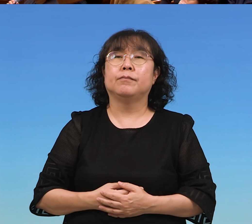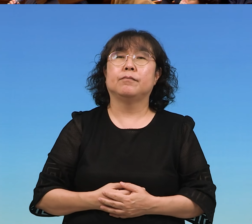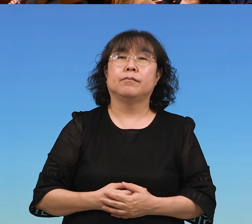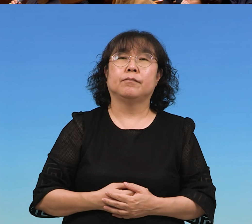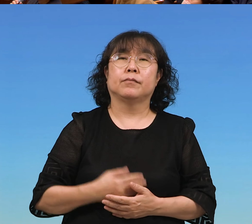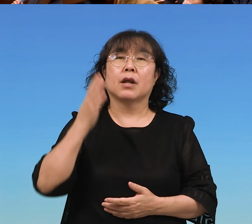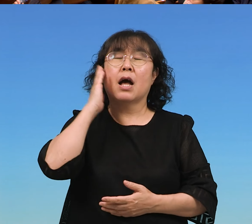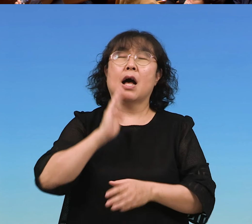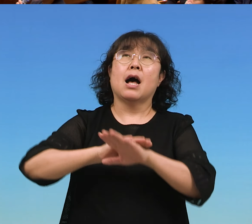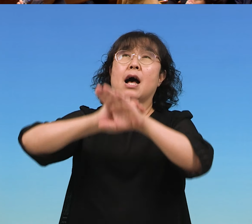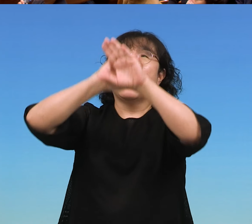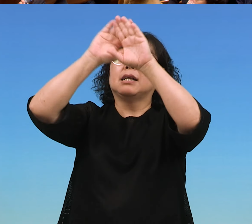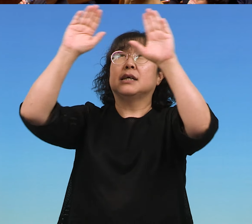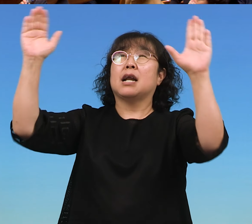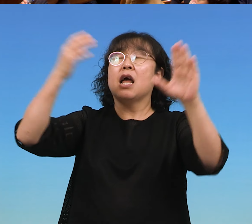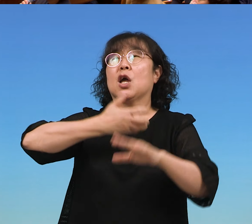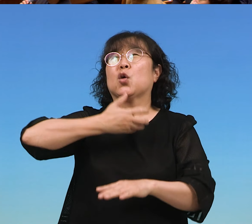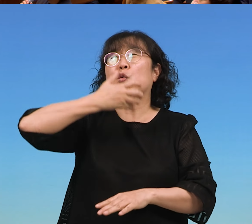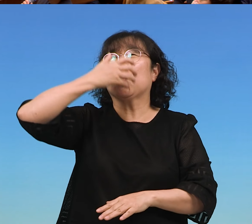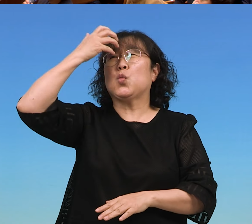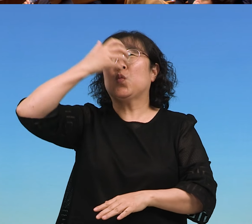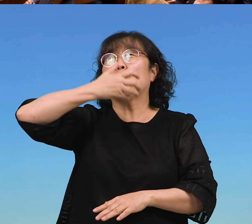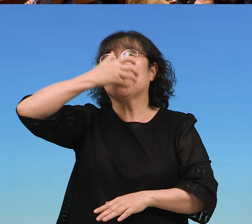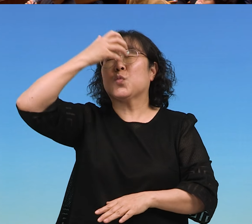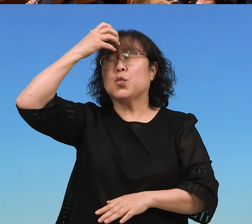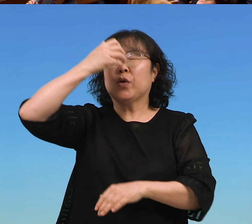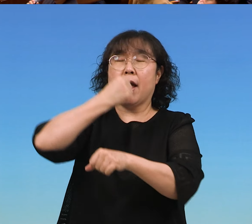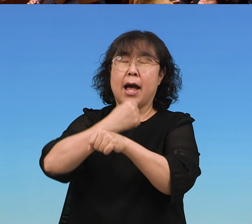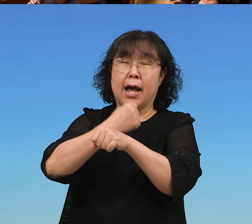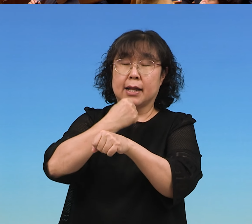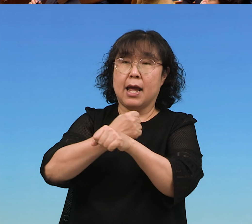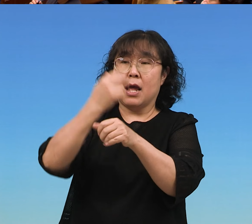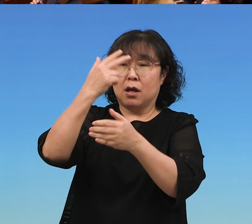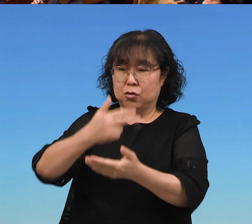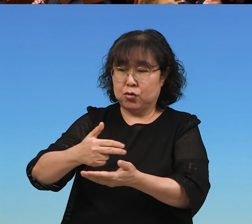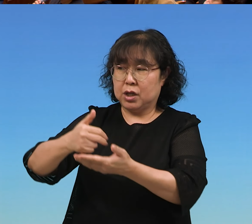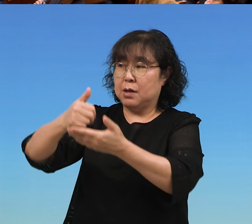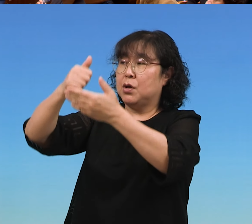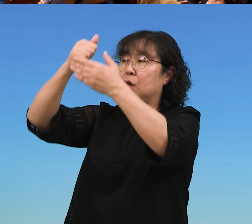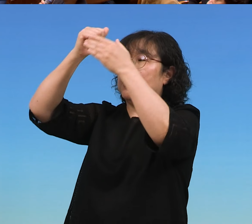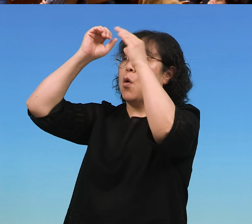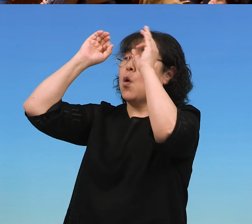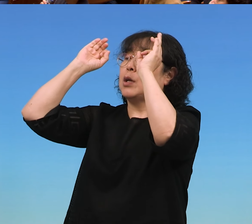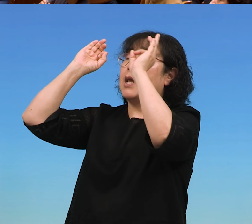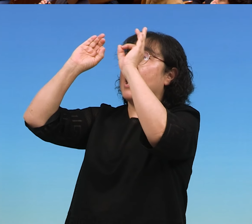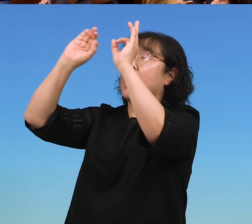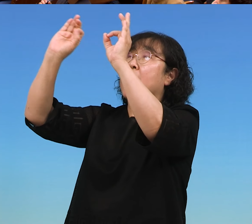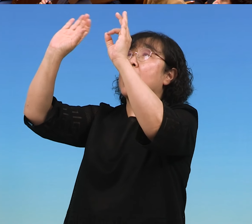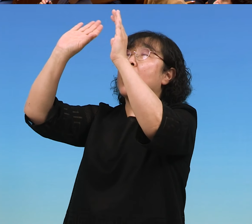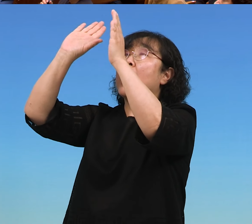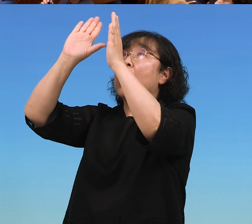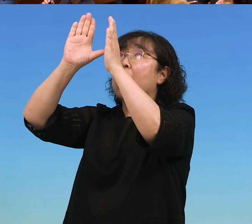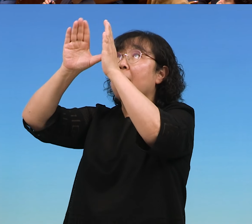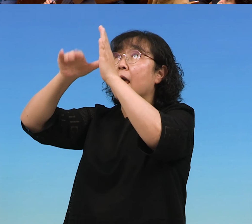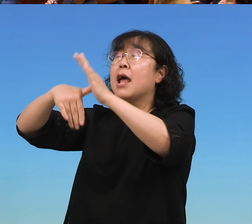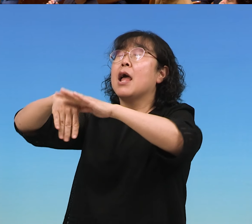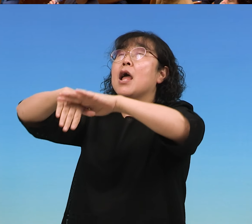안목을 가지고 하늘의 꿈 꾸게 하네. 주님을 볼 때